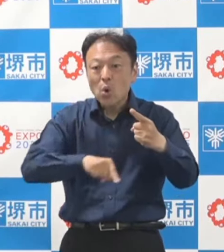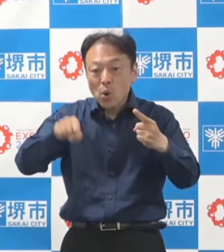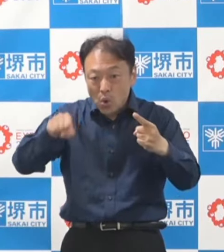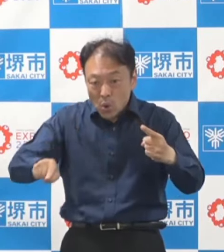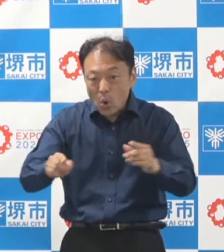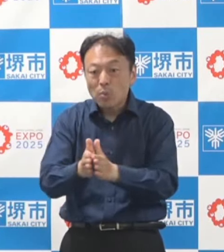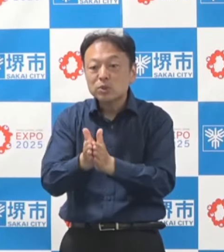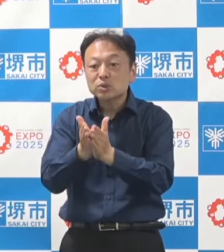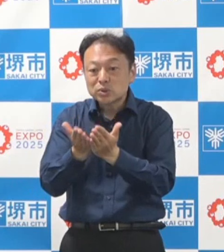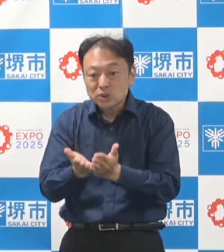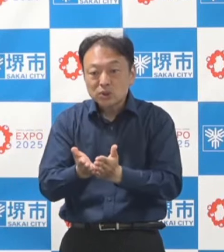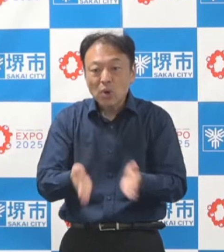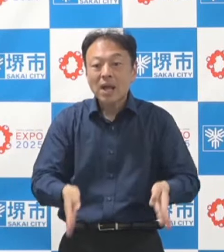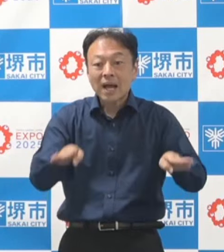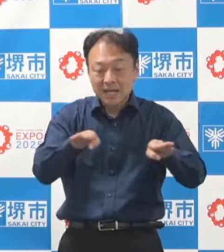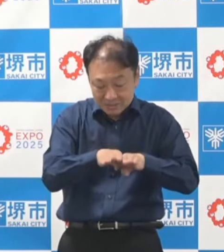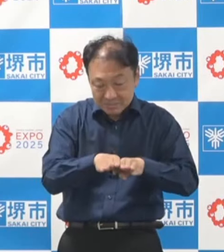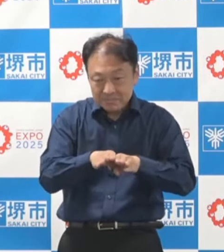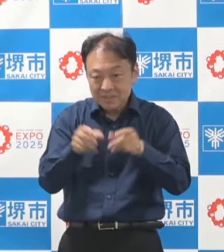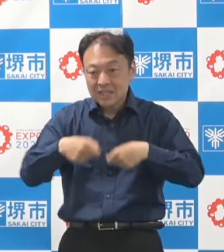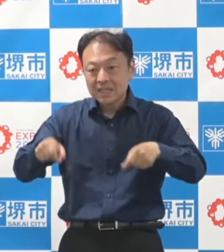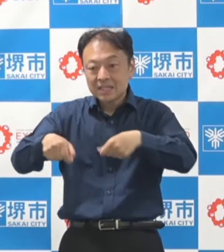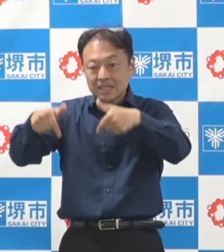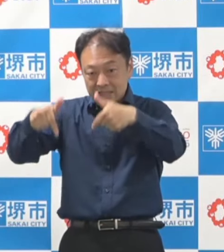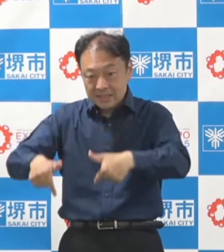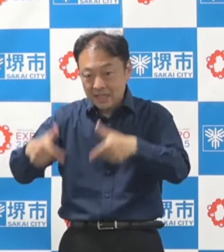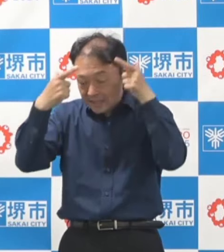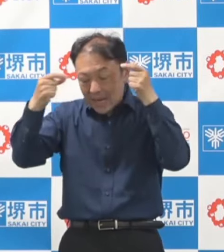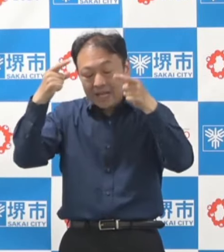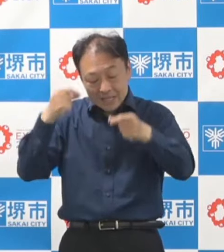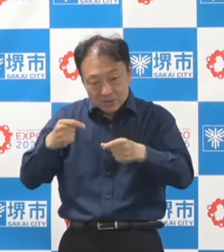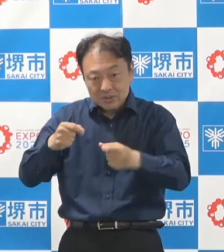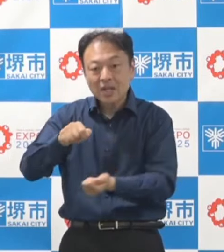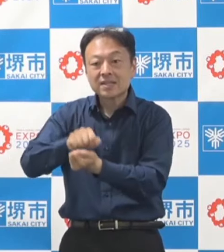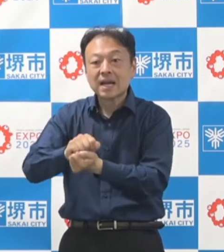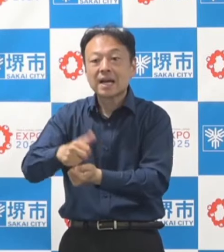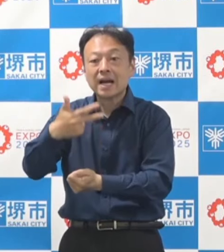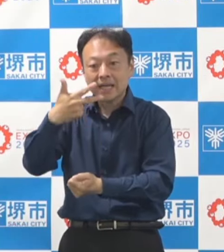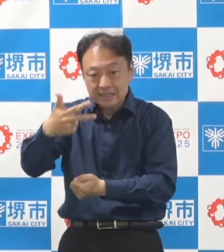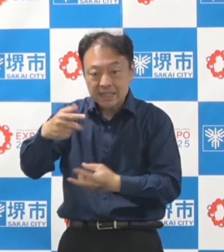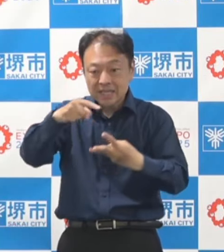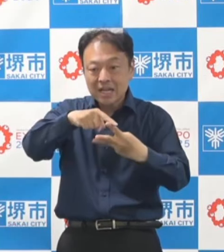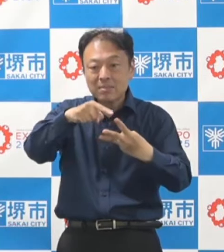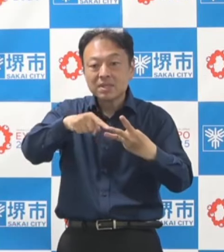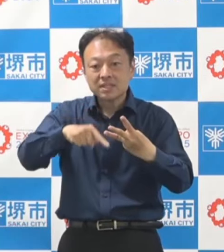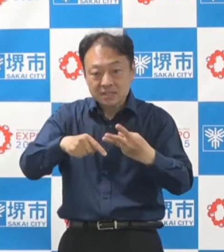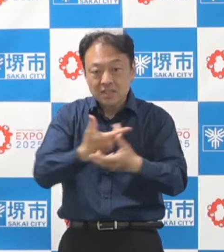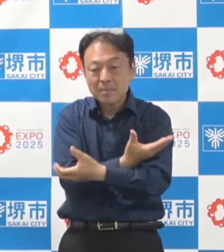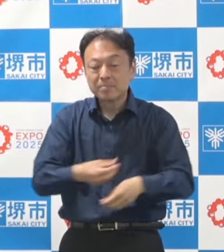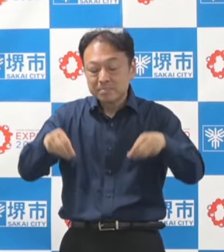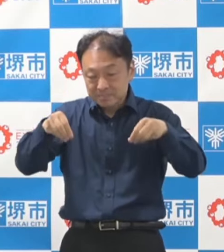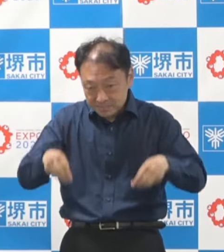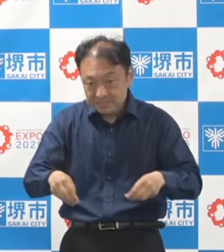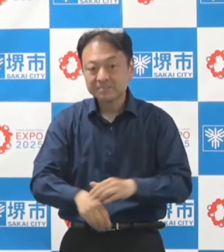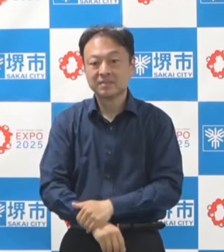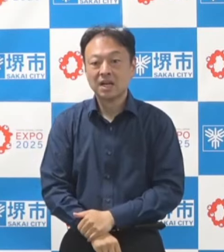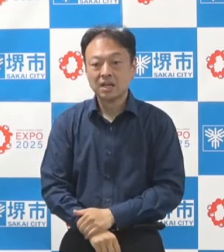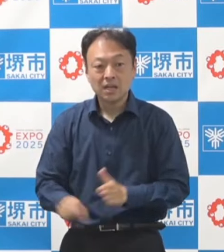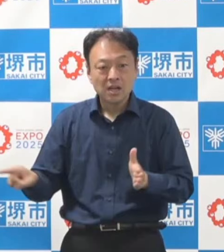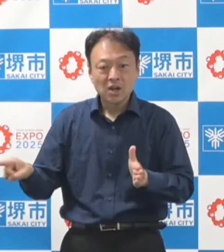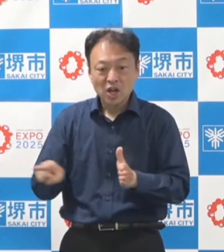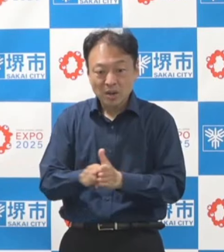そして関西大学と堺市の3社で協約書を結びまして、それぞれの専門性を生かして今までにな